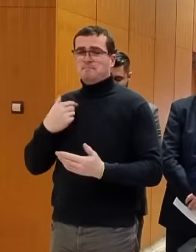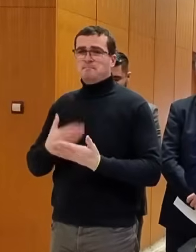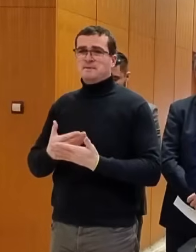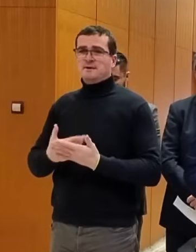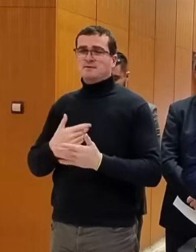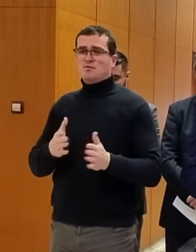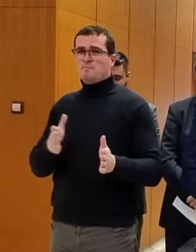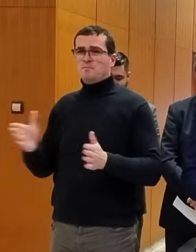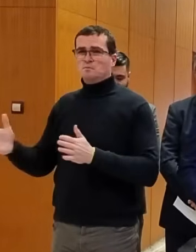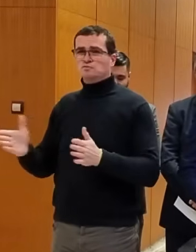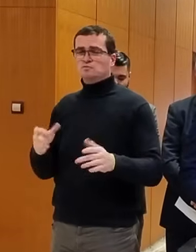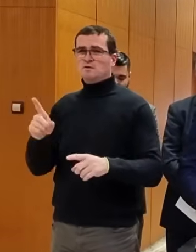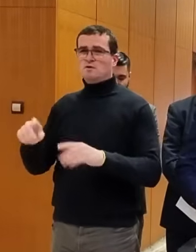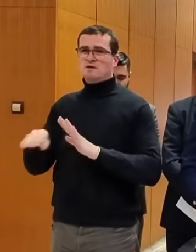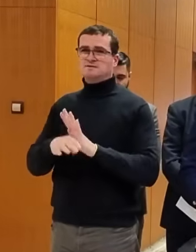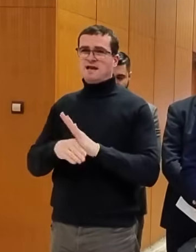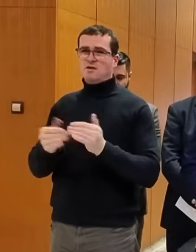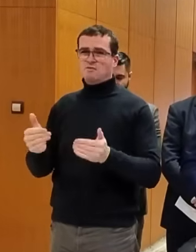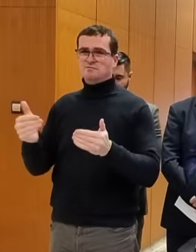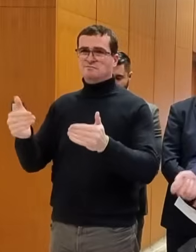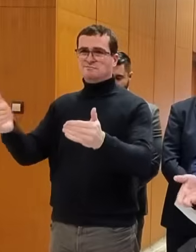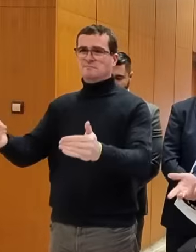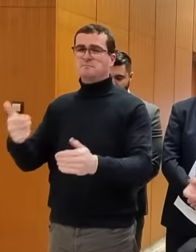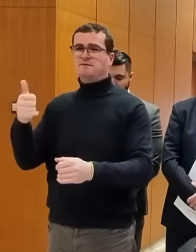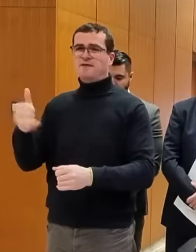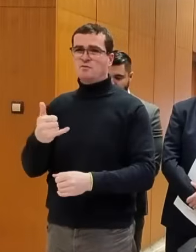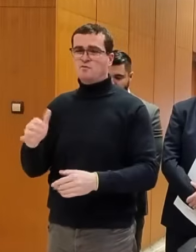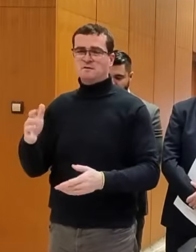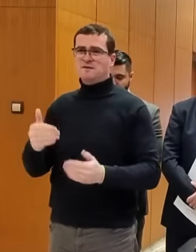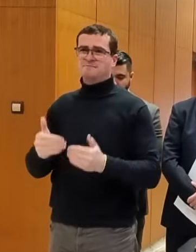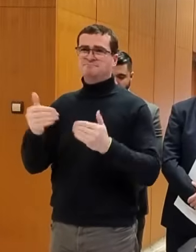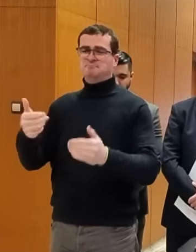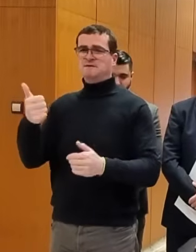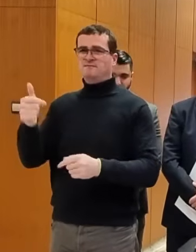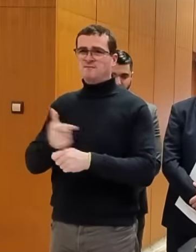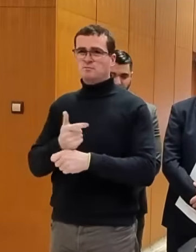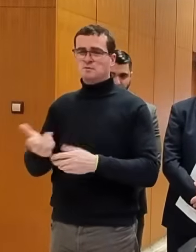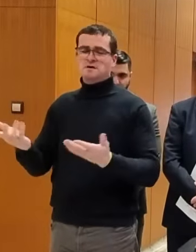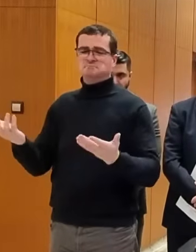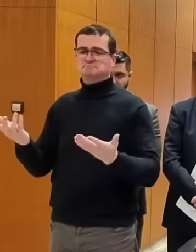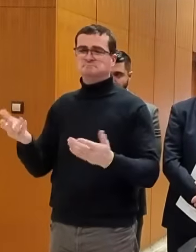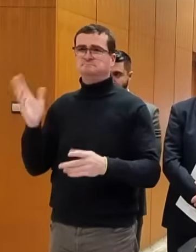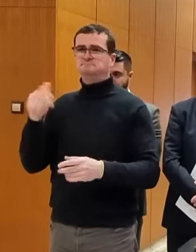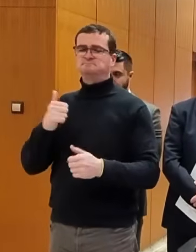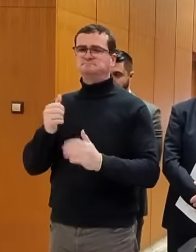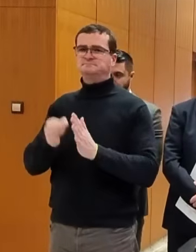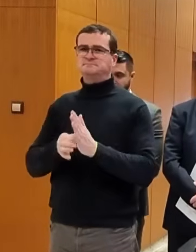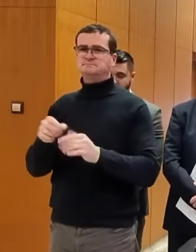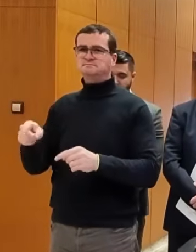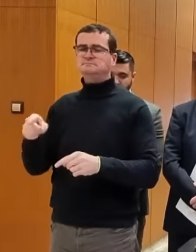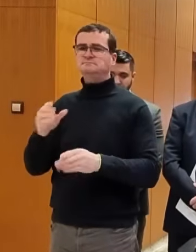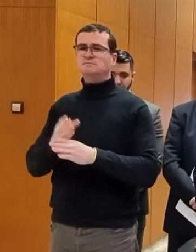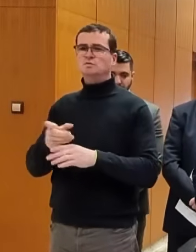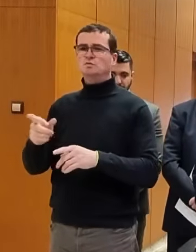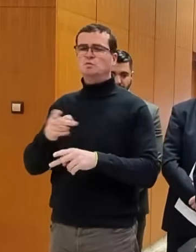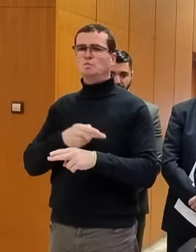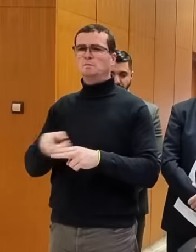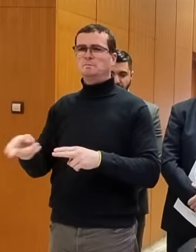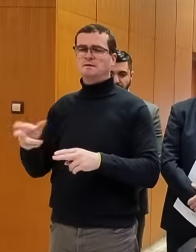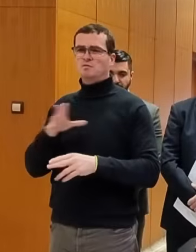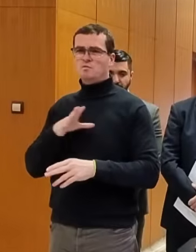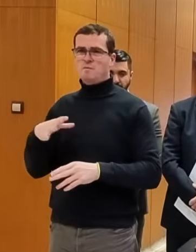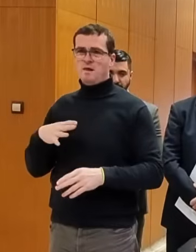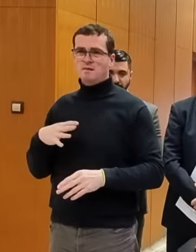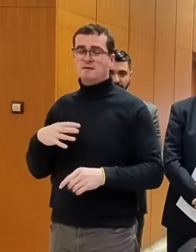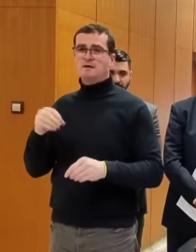dôjsť k posunu účinnosti niektorých zákonov, že to nebude 1. január, ale to bude možno 1. február, ale to sú situácie, ktoré sú úplne